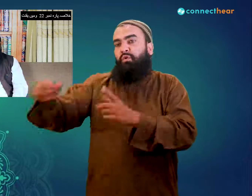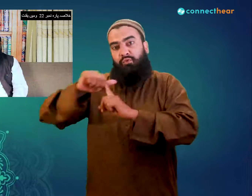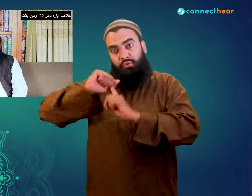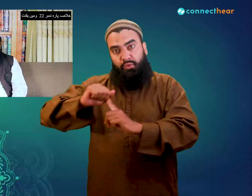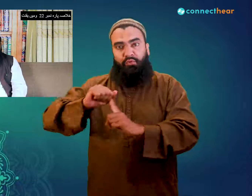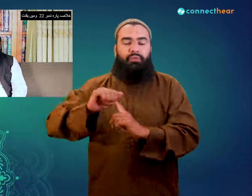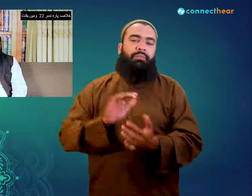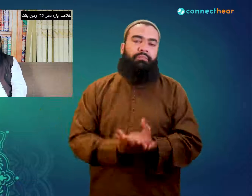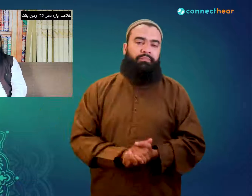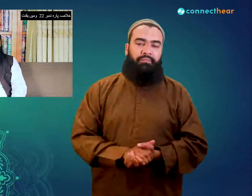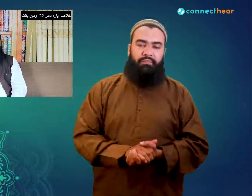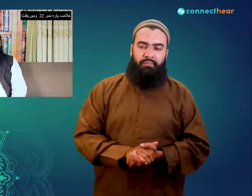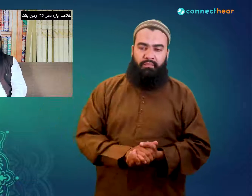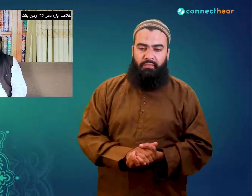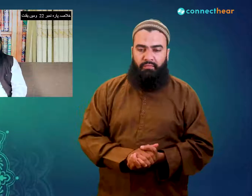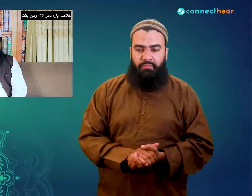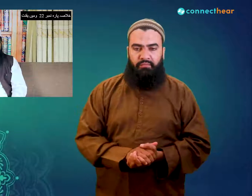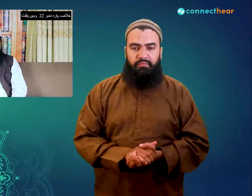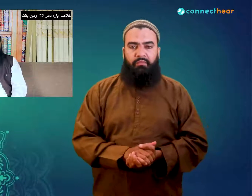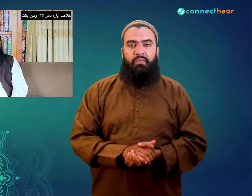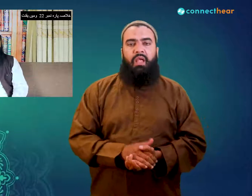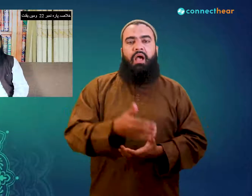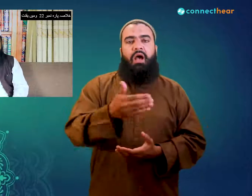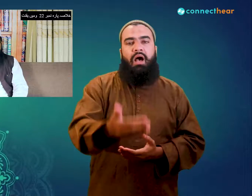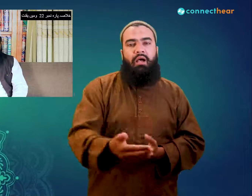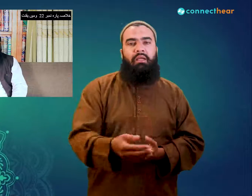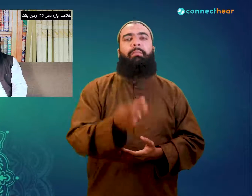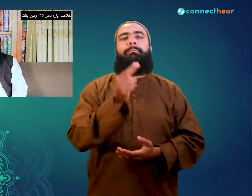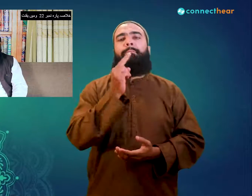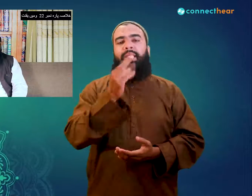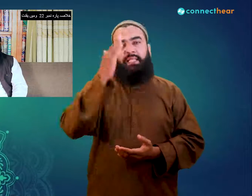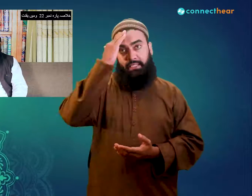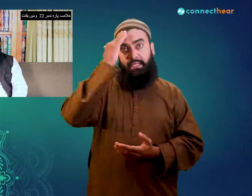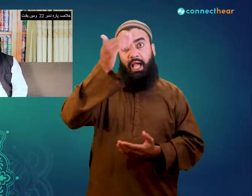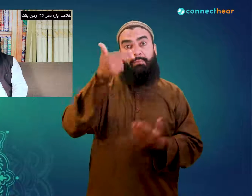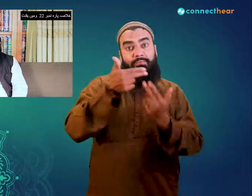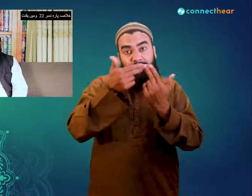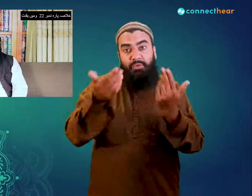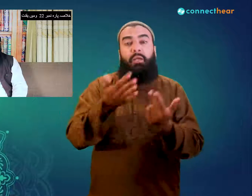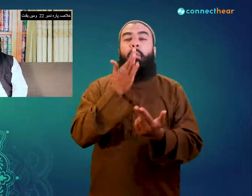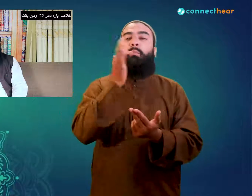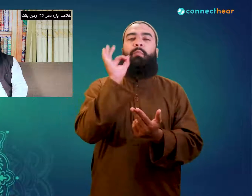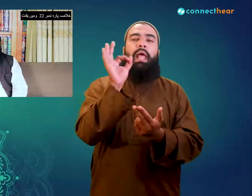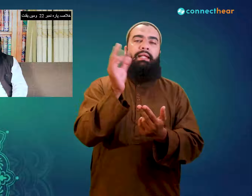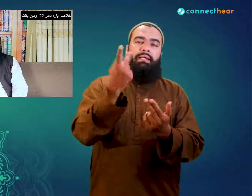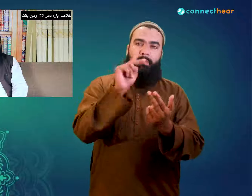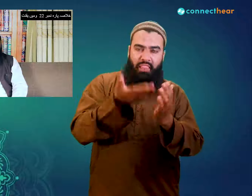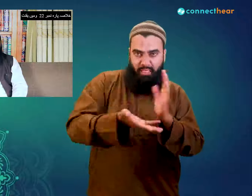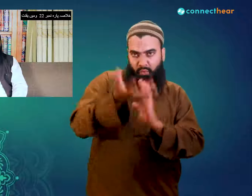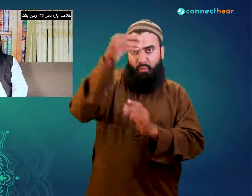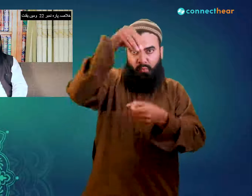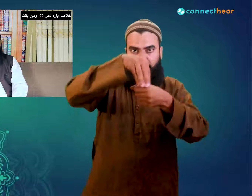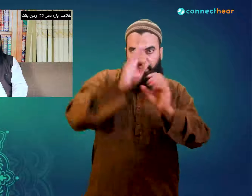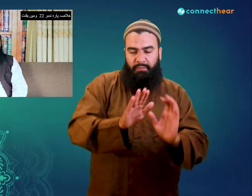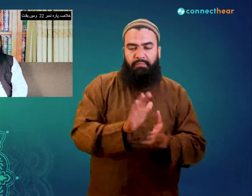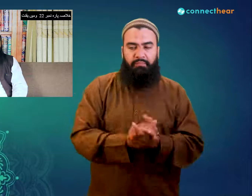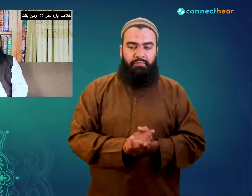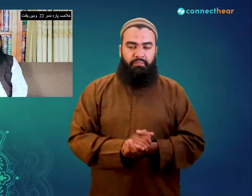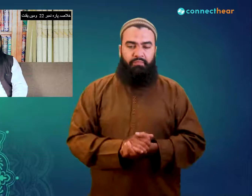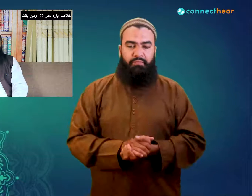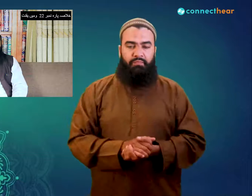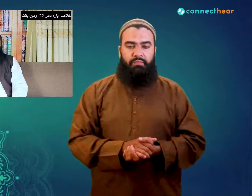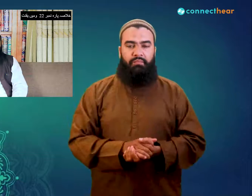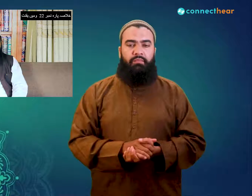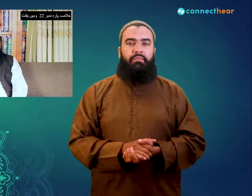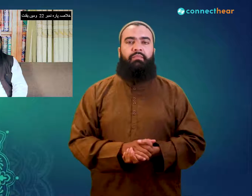رکوع 4 میں اسلامی معاشرت کی آداب کی تعلیم دی گئی ہے۔ آیت نمبر 56، ان اللہ